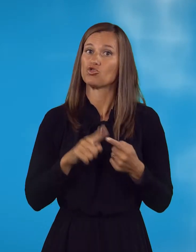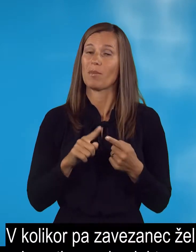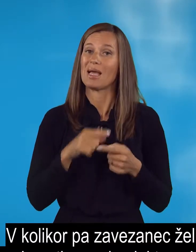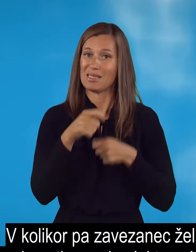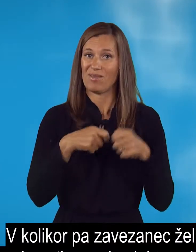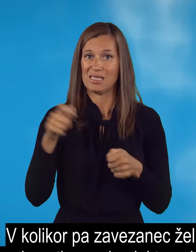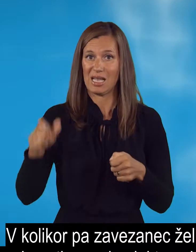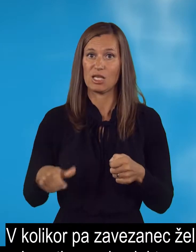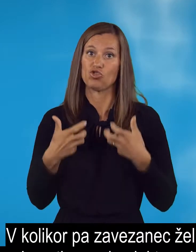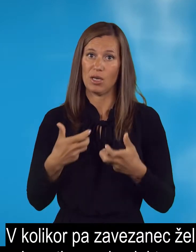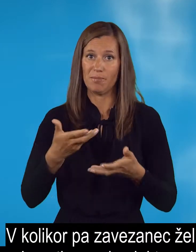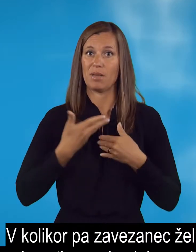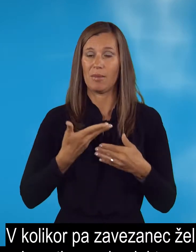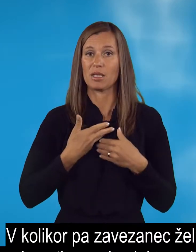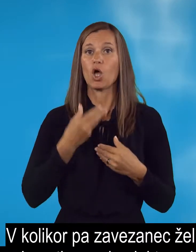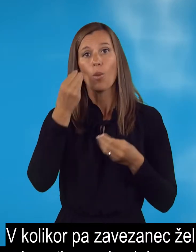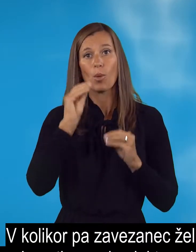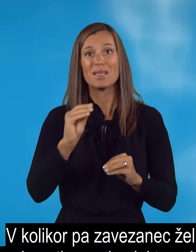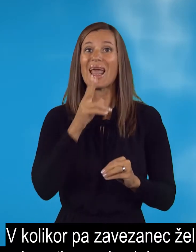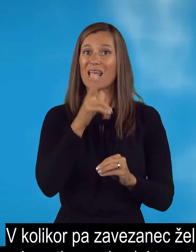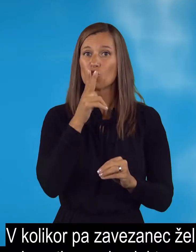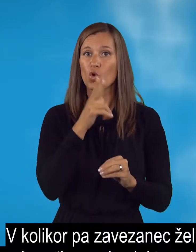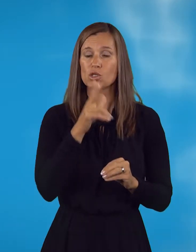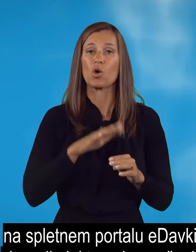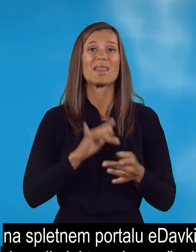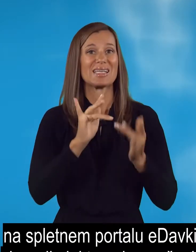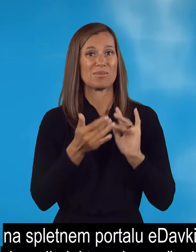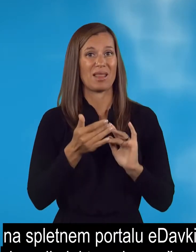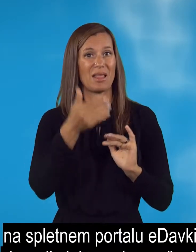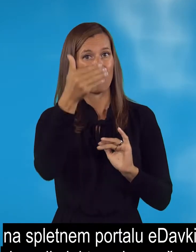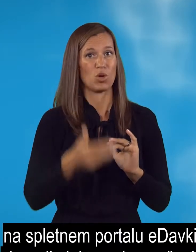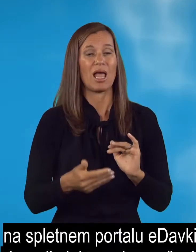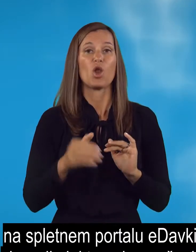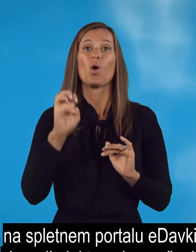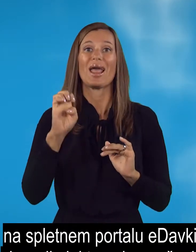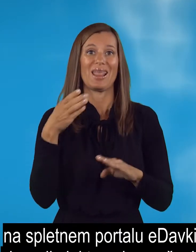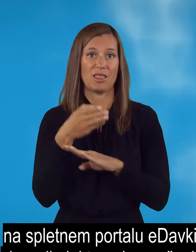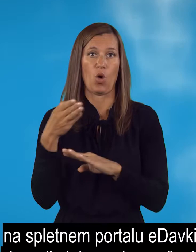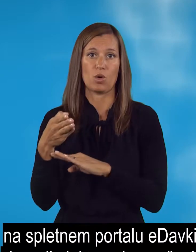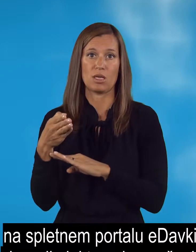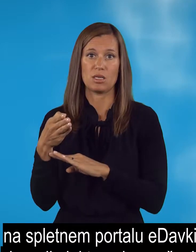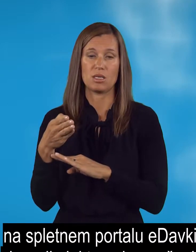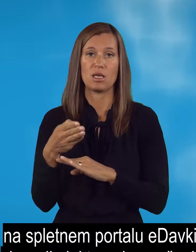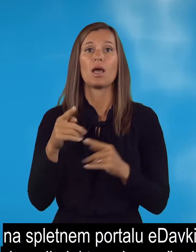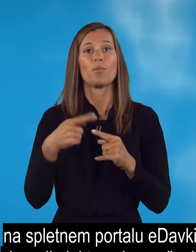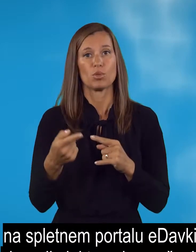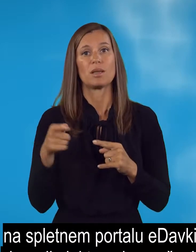Vkolikor pa zavezanec želi prejemati opomin elektronsko na spletnem portalu e-davki, si